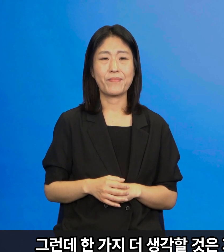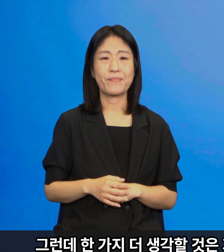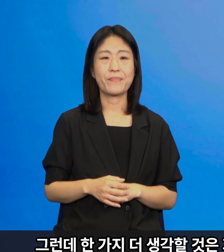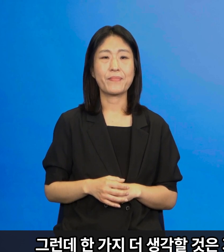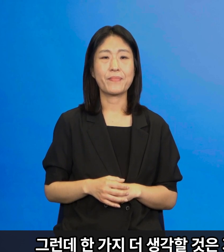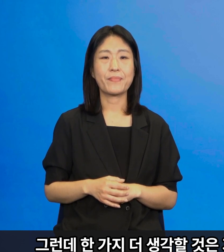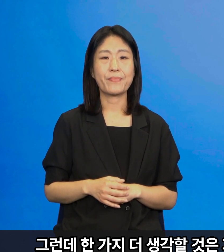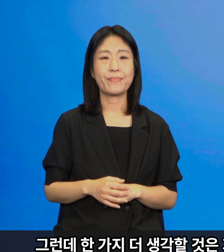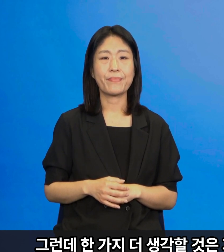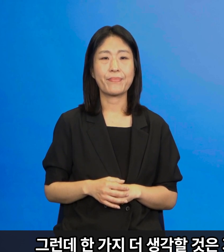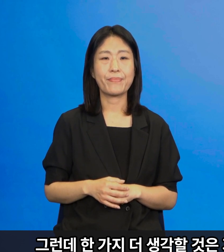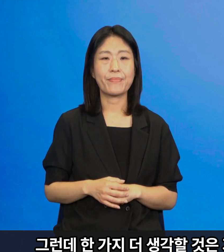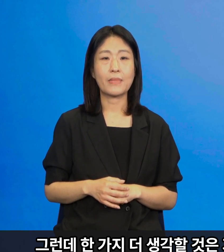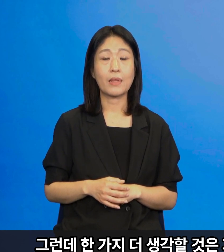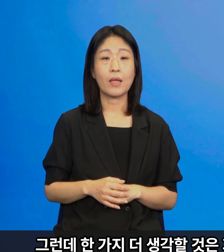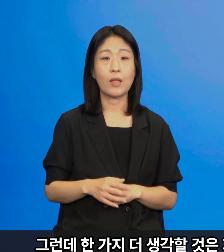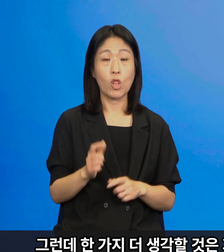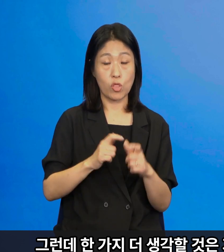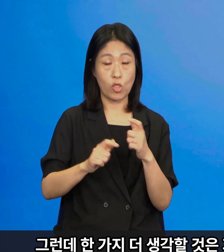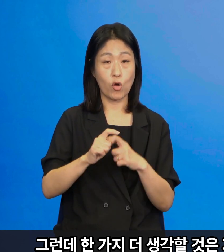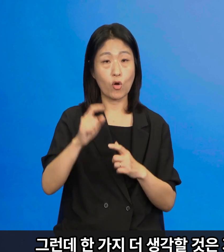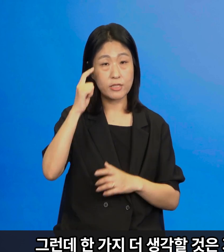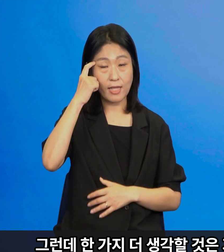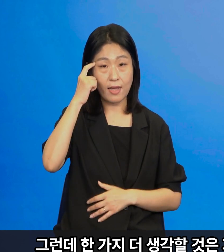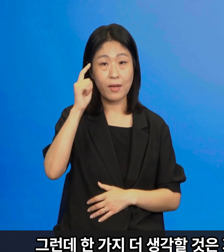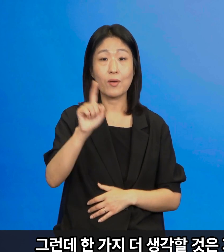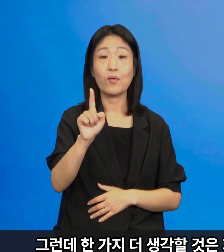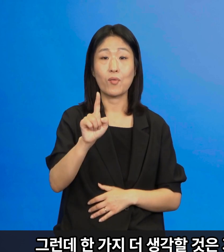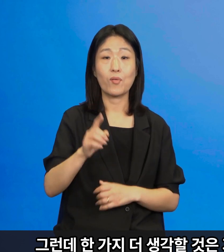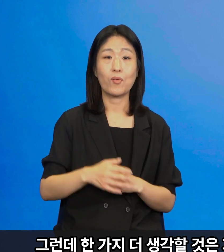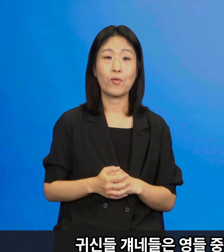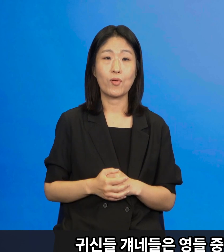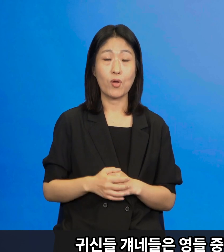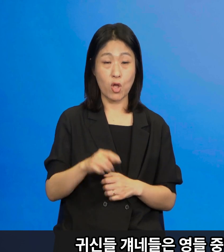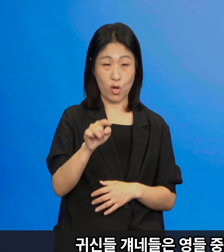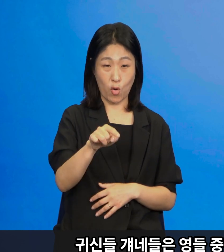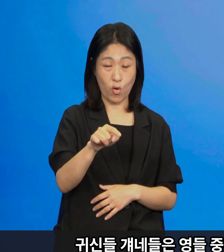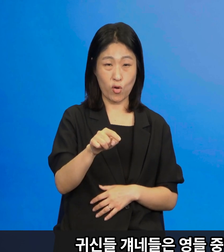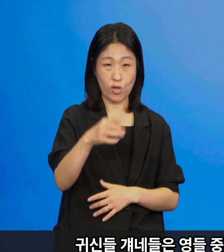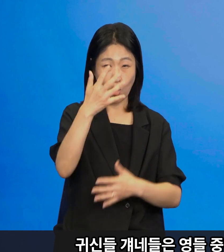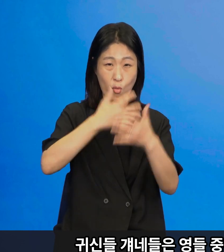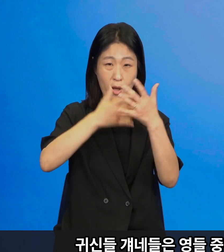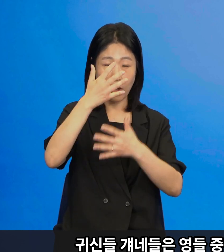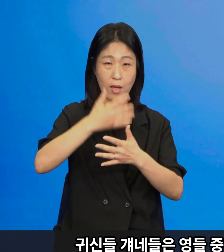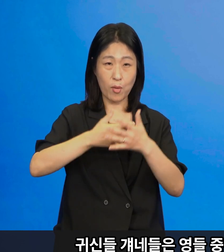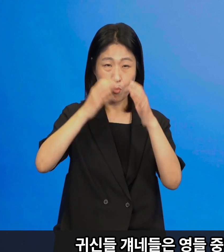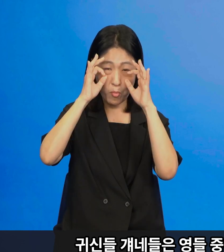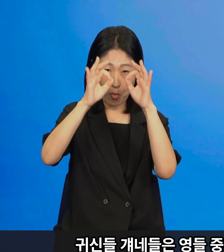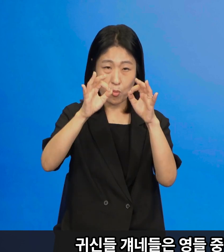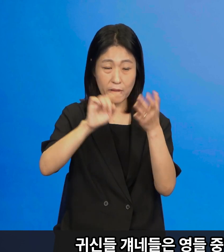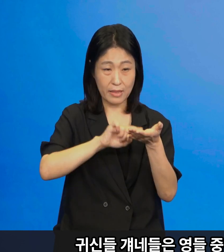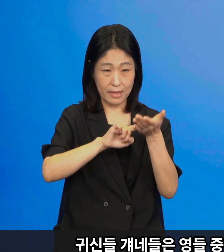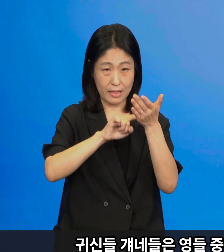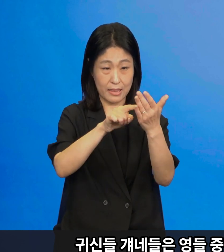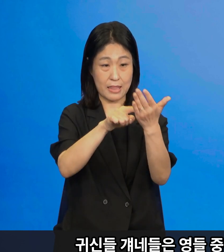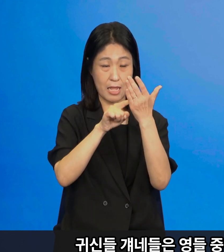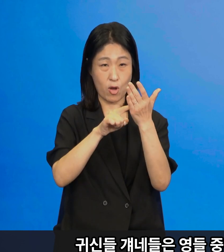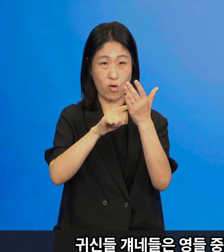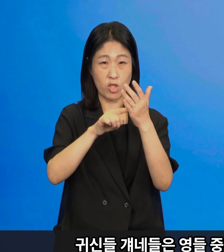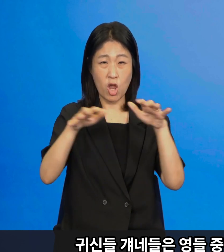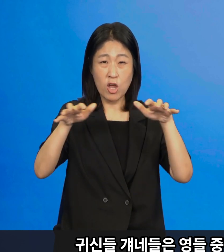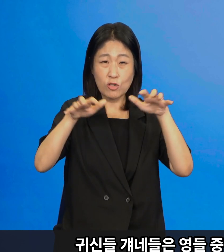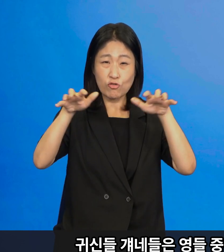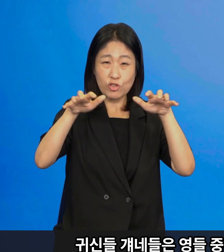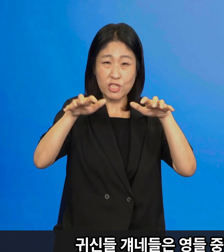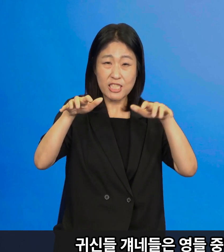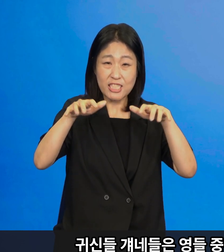그런데 한 가지 더 생각할 것은 거기에 나오는 그런 구신들 있잖아요. 구신들. 걔네들은 영들